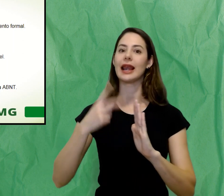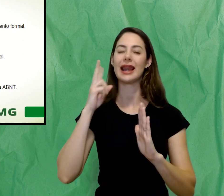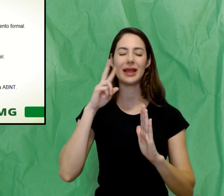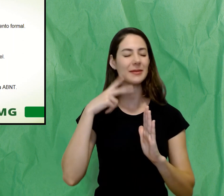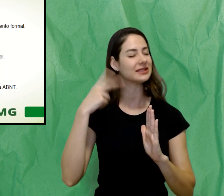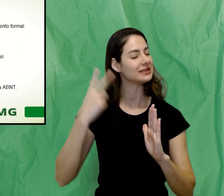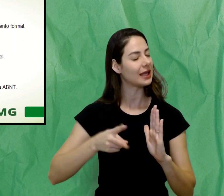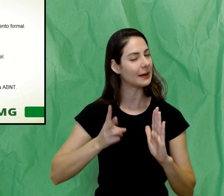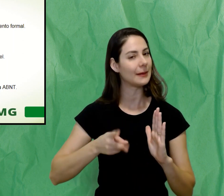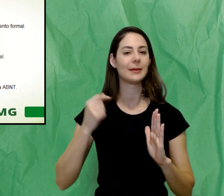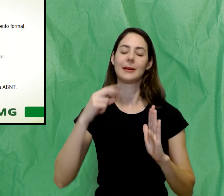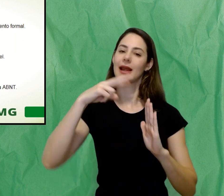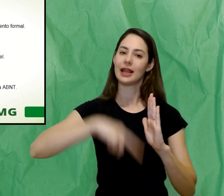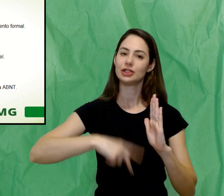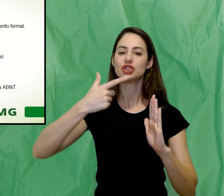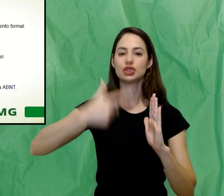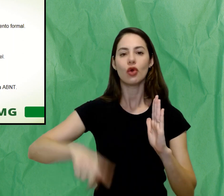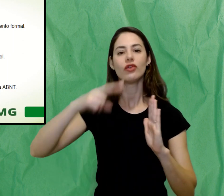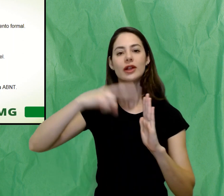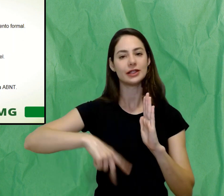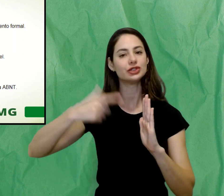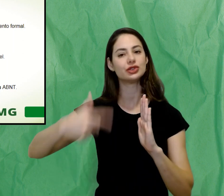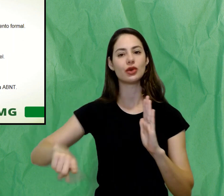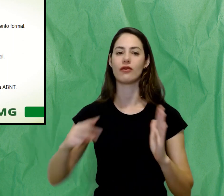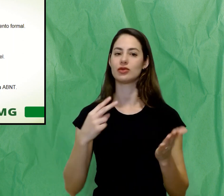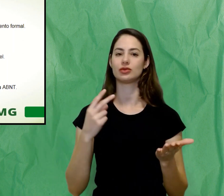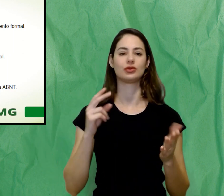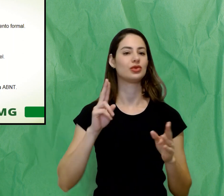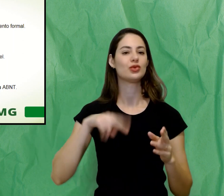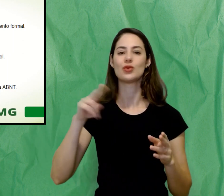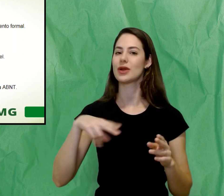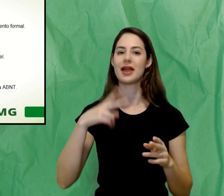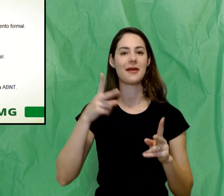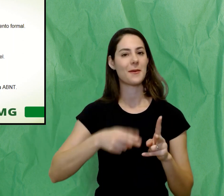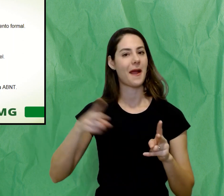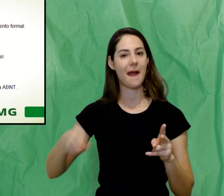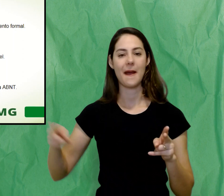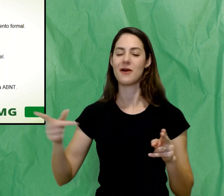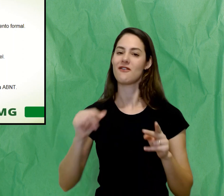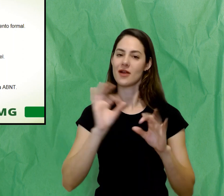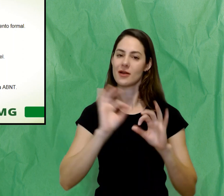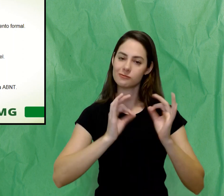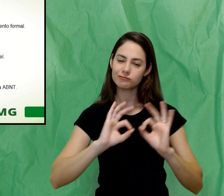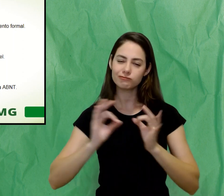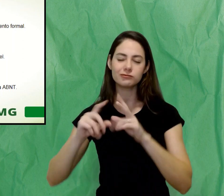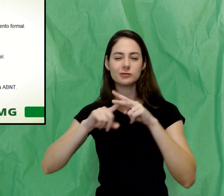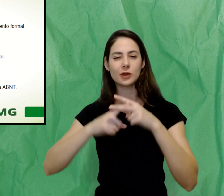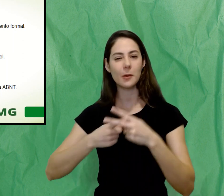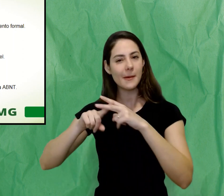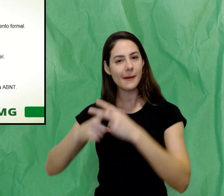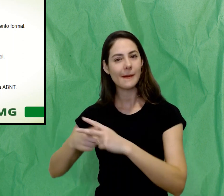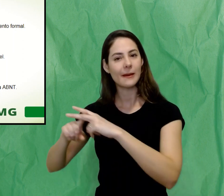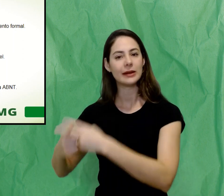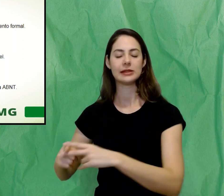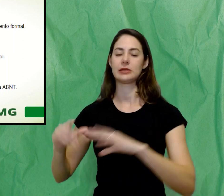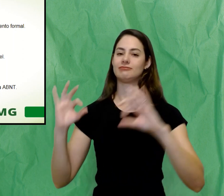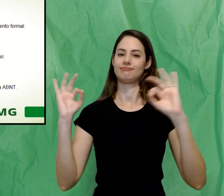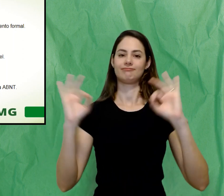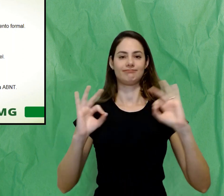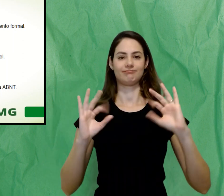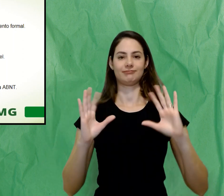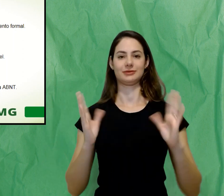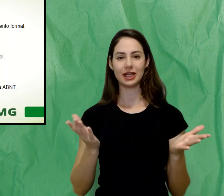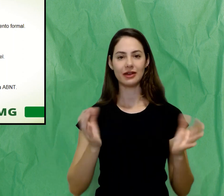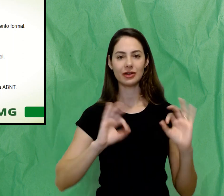é importante reler aquilo que foi colocado. Um texto ele nunca fica igual, né? A gente sempre vai aparando até que ele ganhe o formato, no